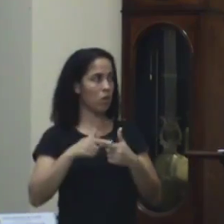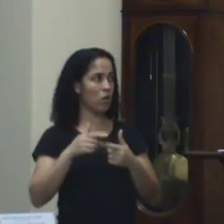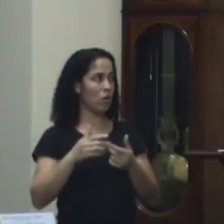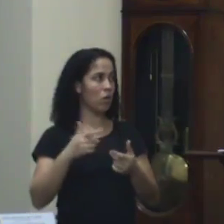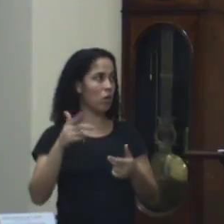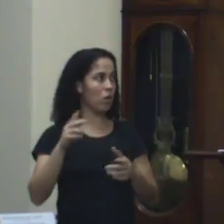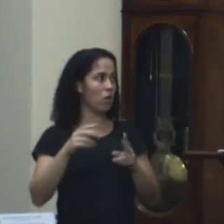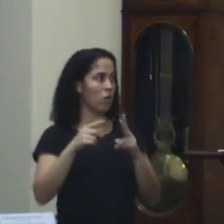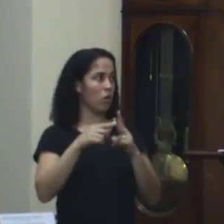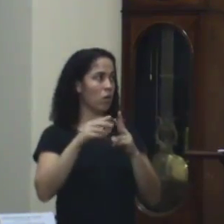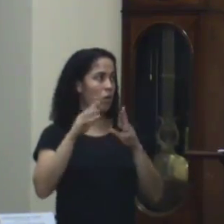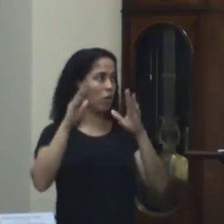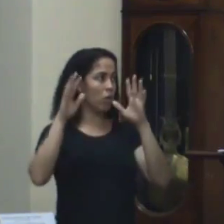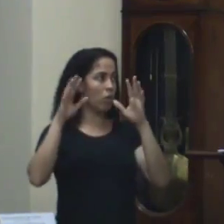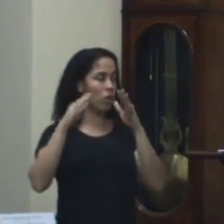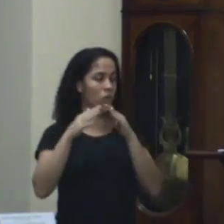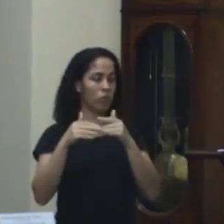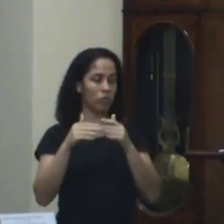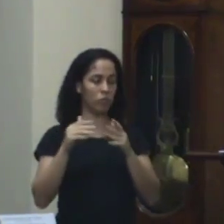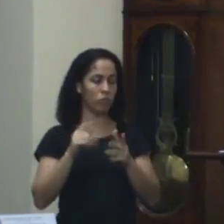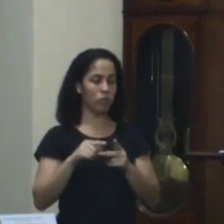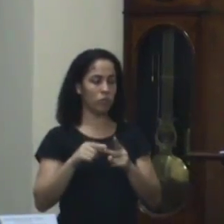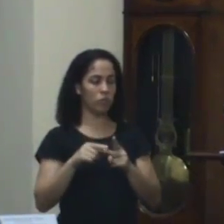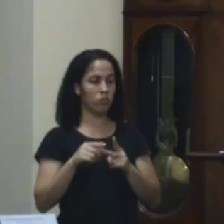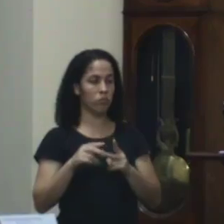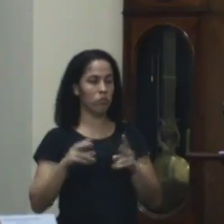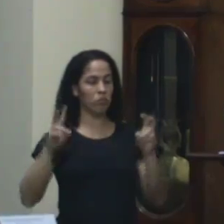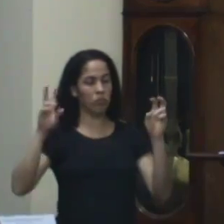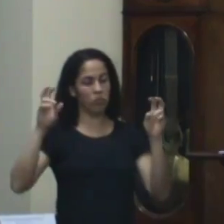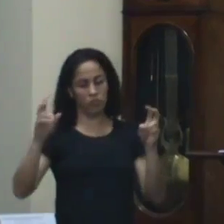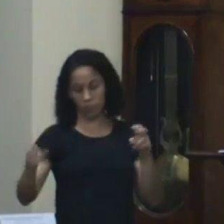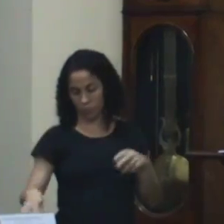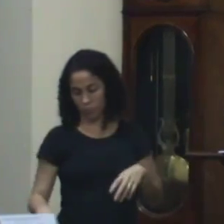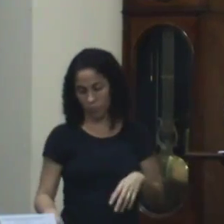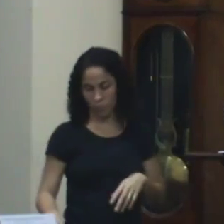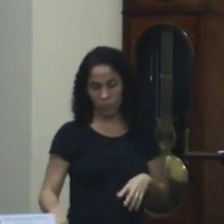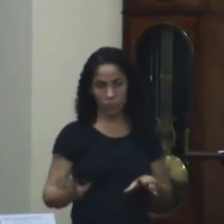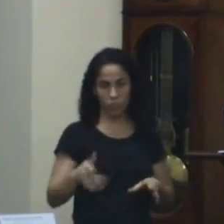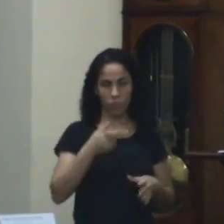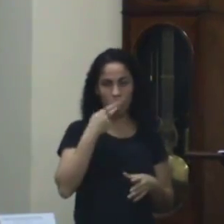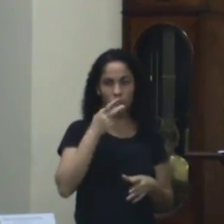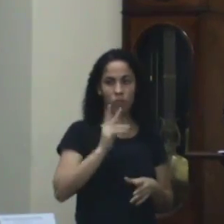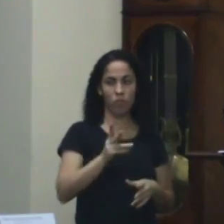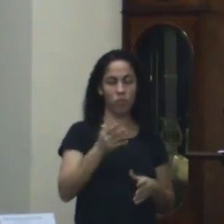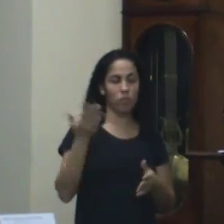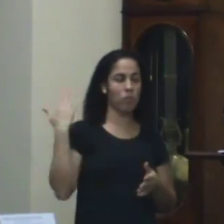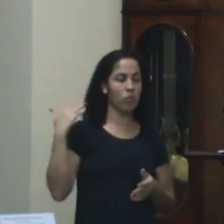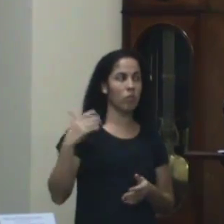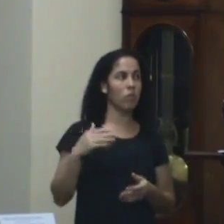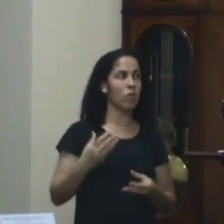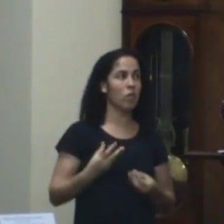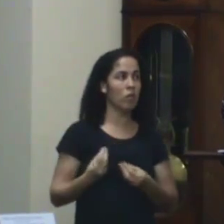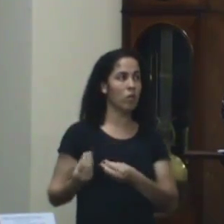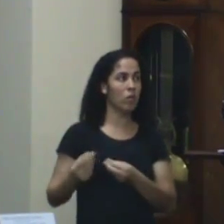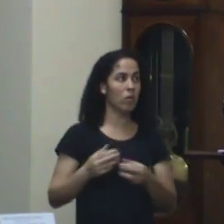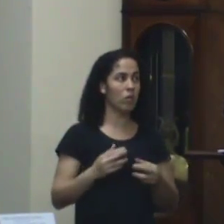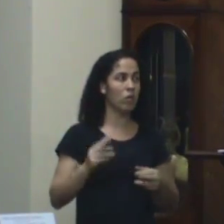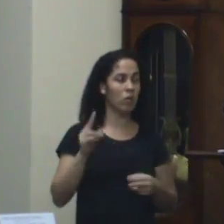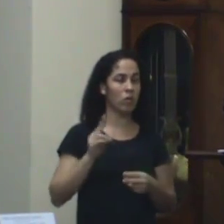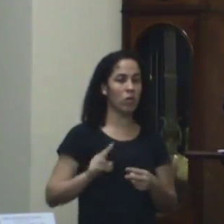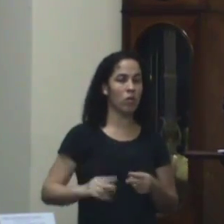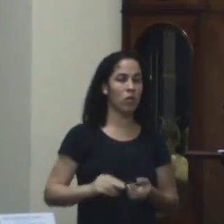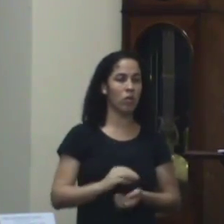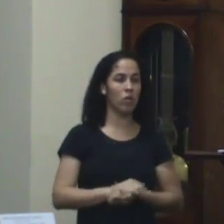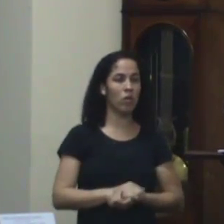E outro requerimento que fiz, eu já venho falando isso por determinadas vezes, inúmeras vezes eu venho falando